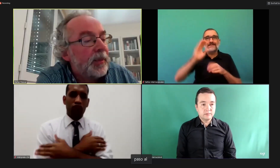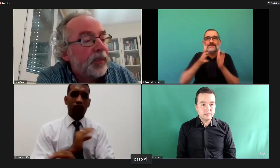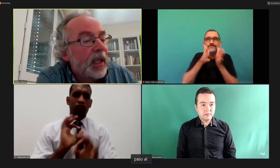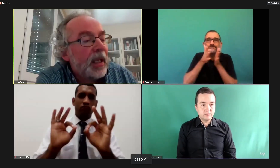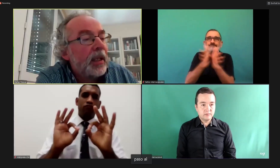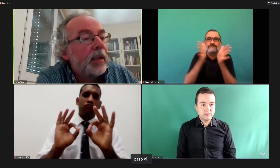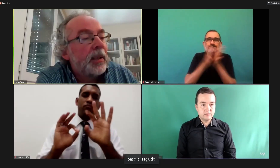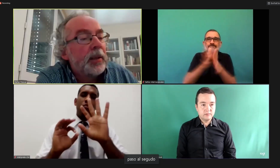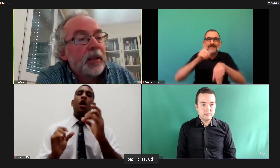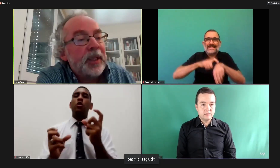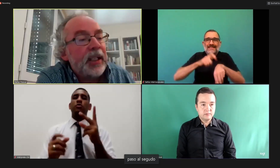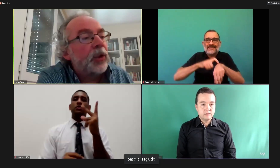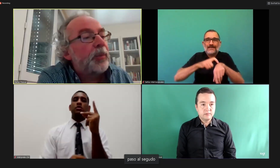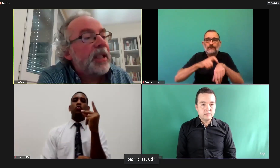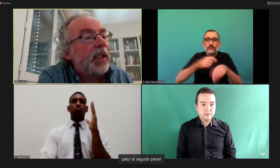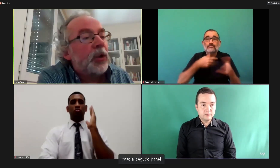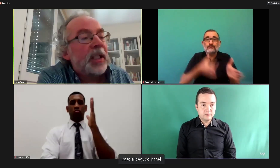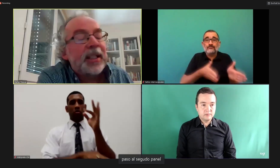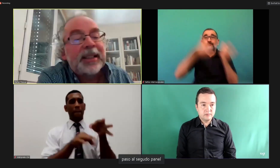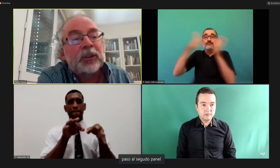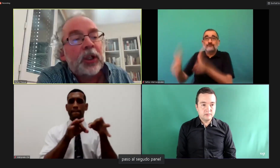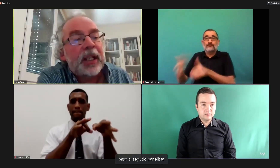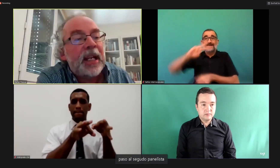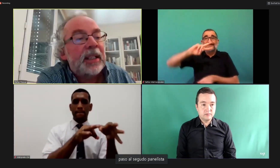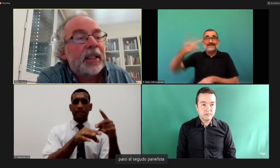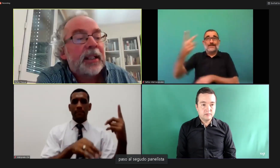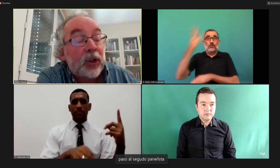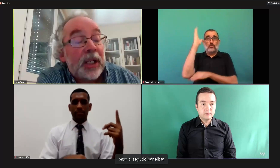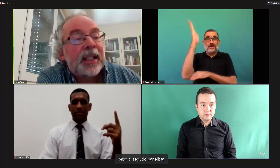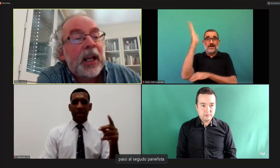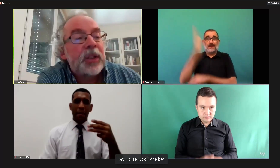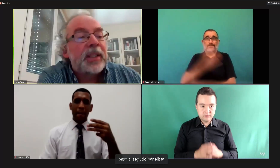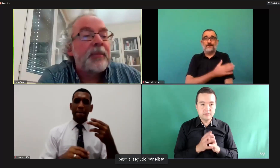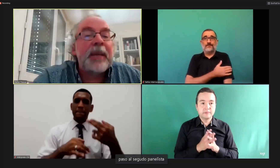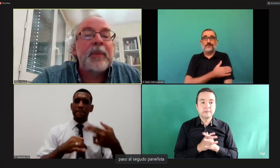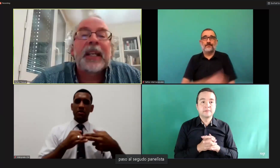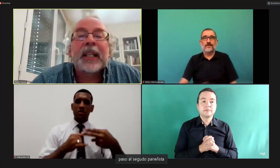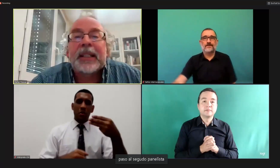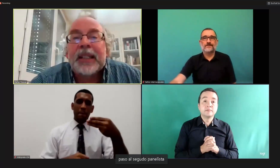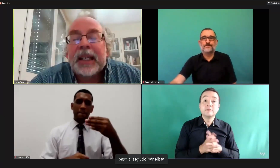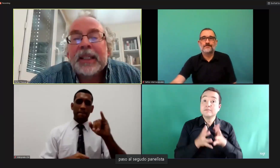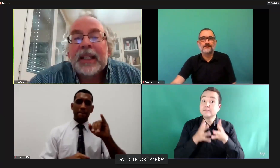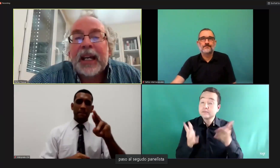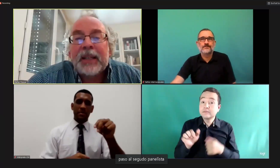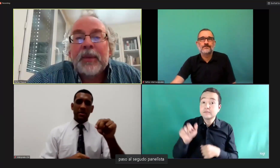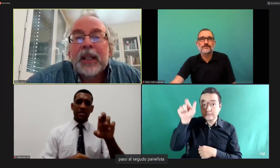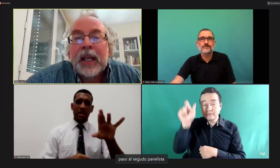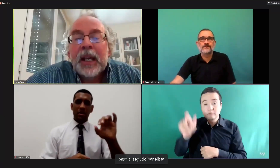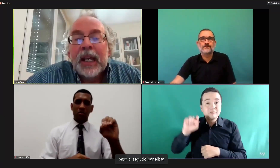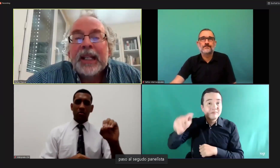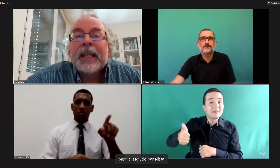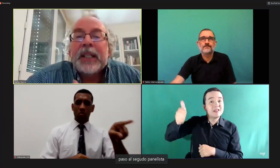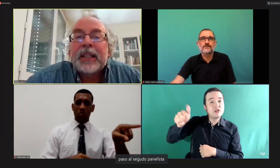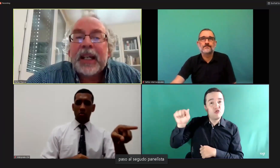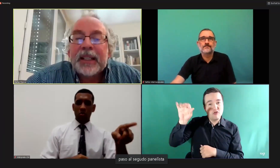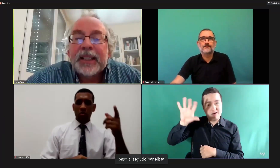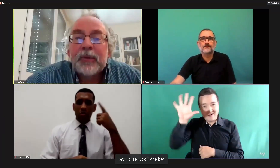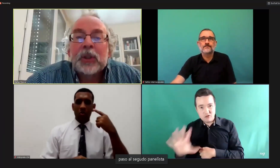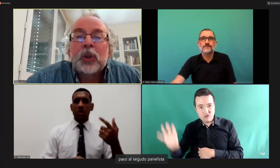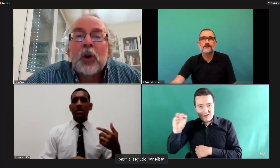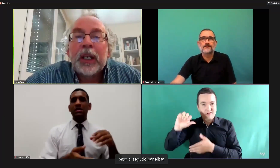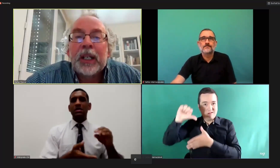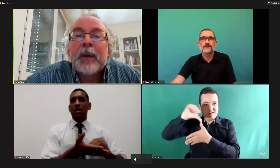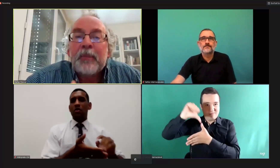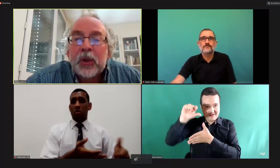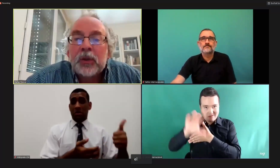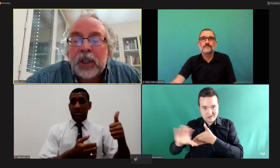panelista. Vinicius Piñeiro es el director general regional de la OIT para América Latina y el Caribe. Él debería estar en